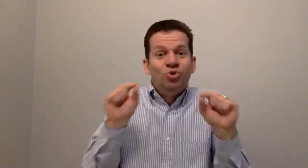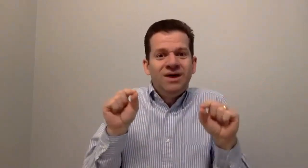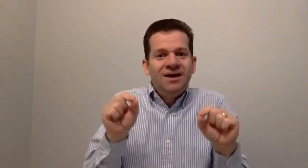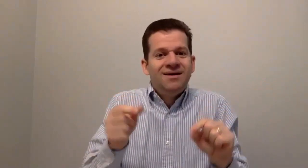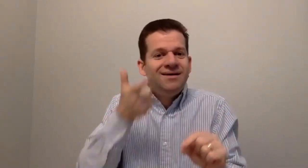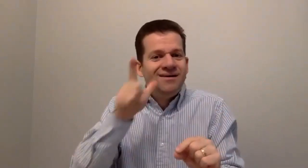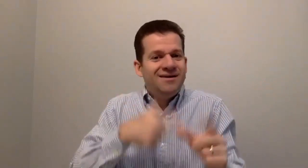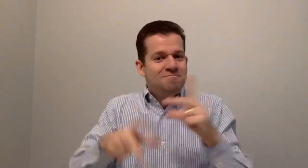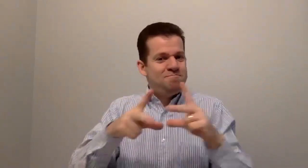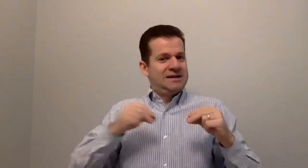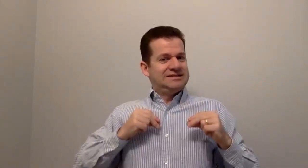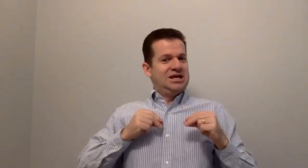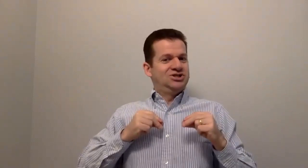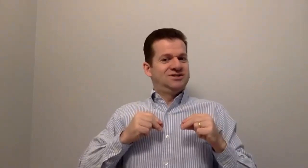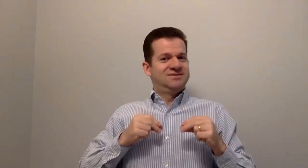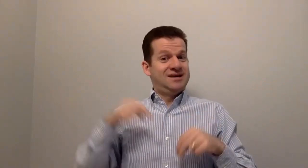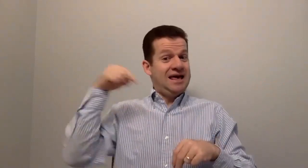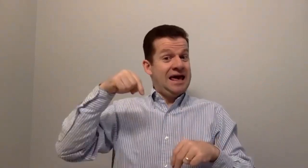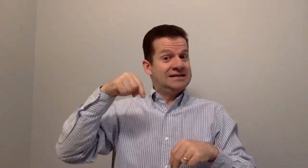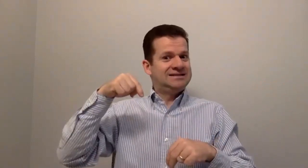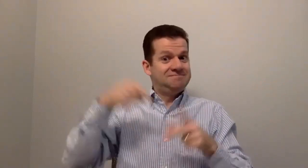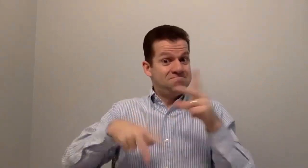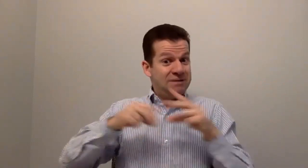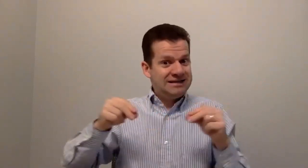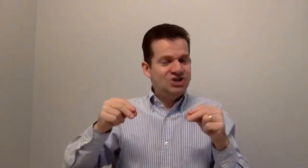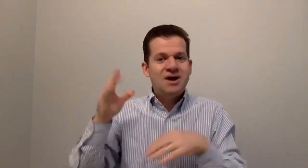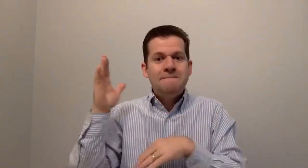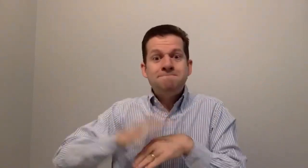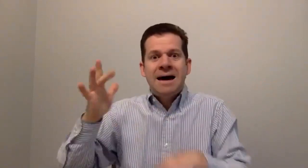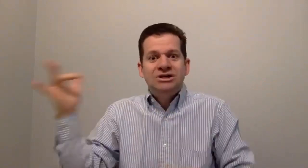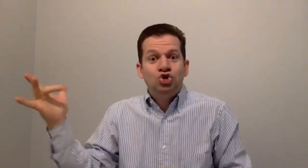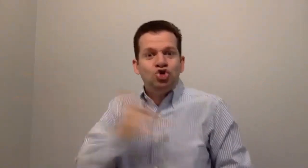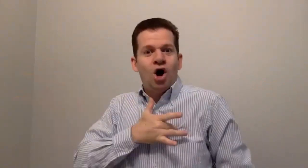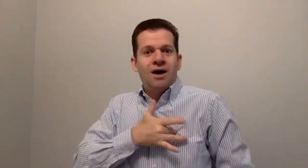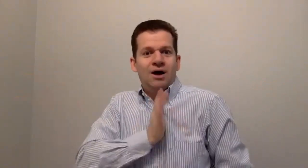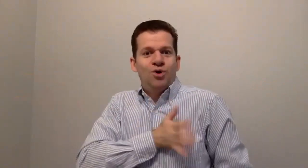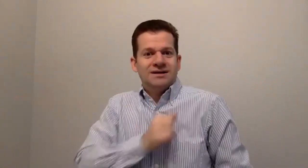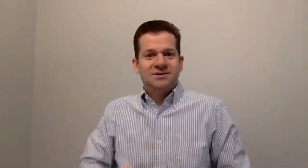quê? Presente. Esse presente mais toca coração.